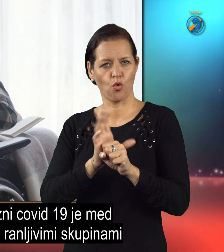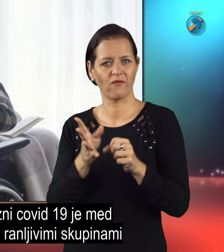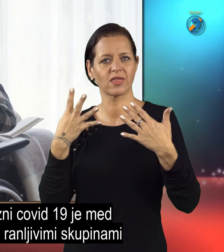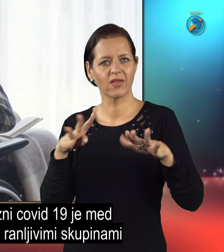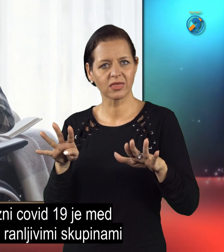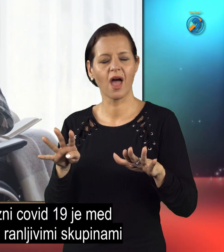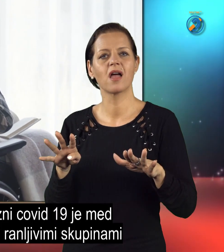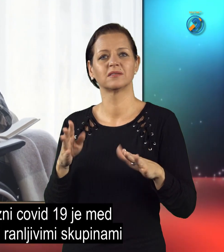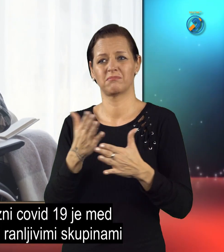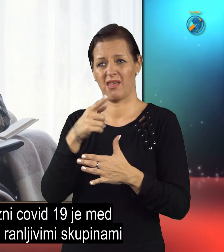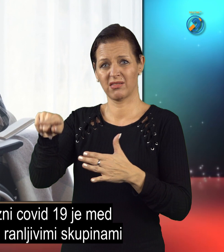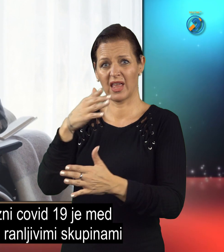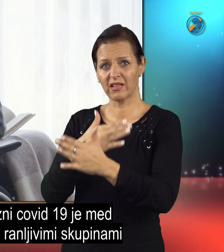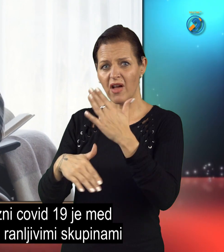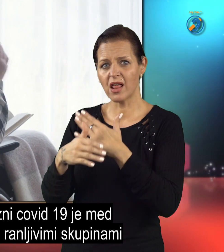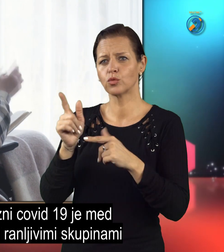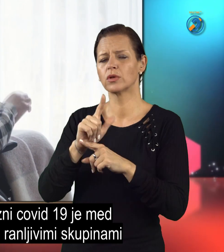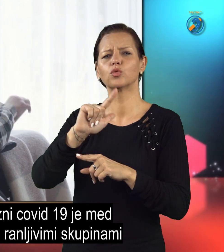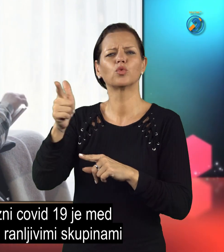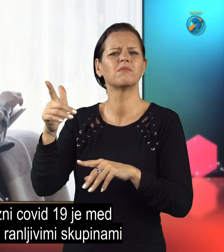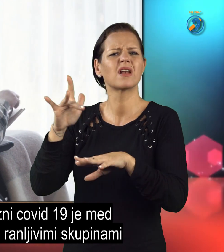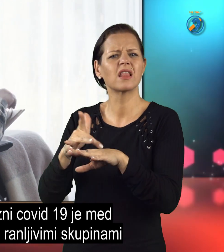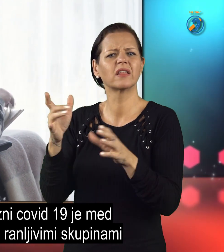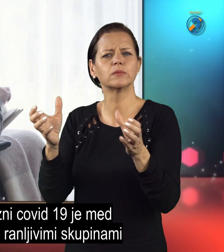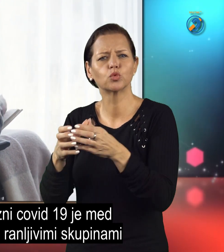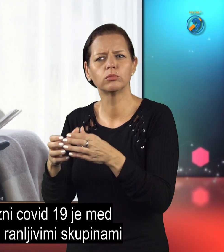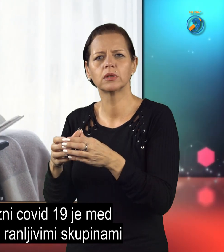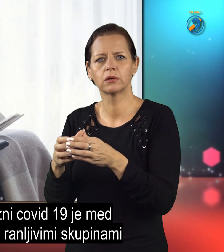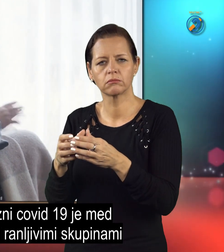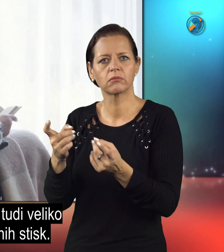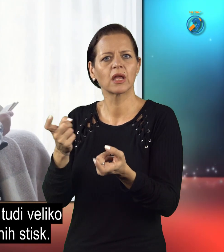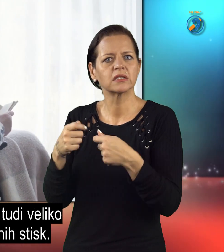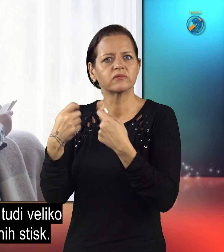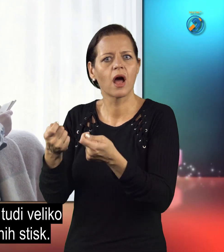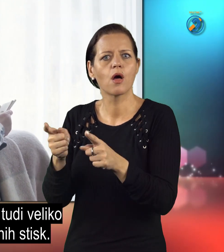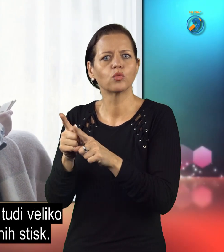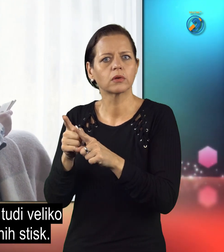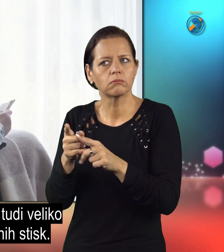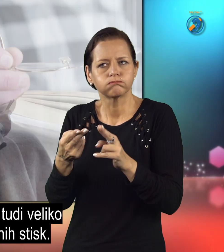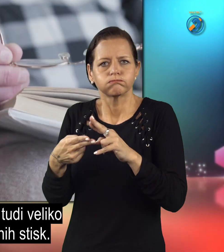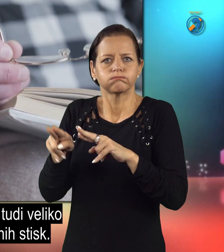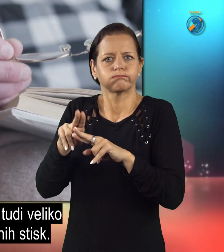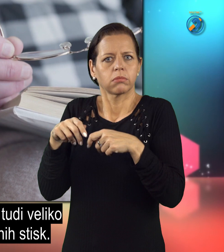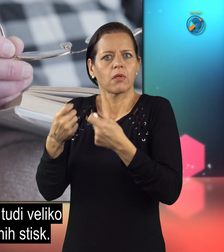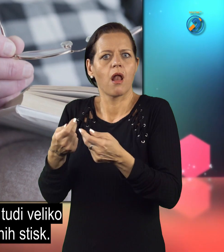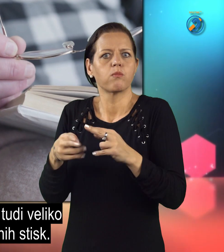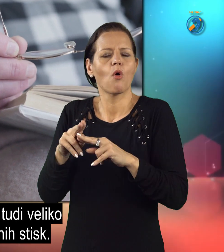Epidemija bolezni COVID-19 je med invalidi in drugimi ranljivimi skupinami izzvala tudi veliko osebnih stisk.